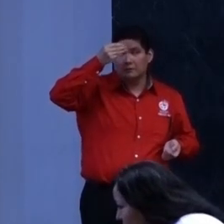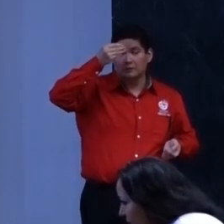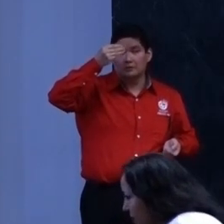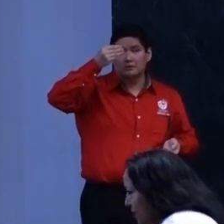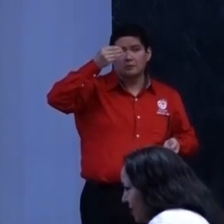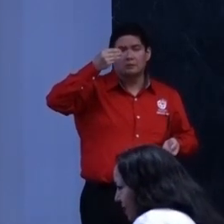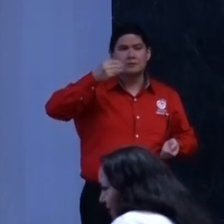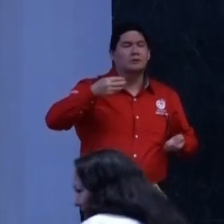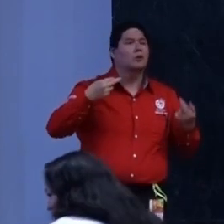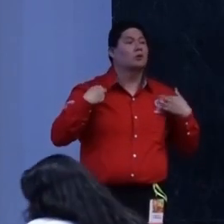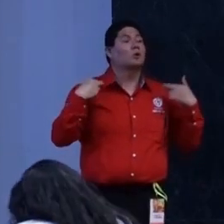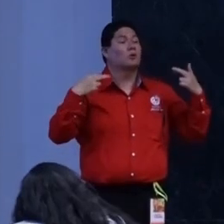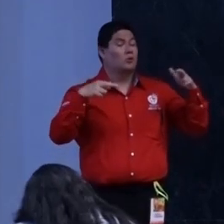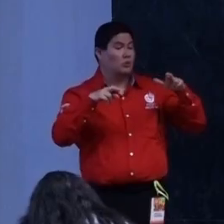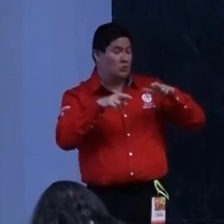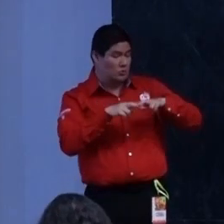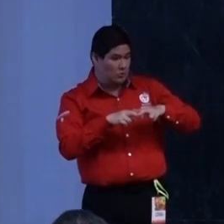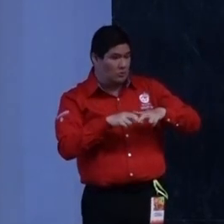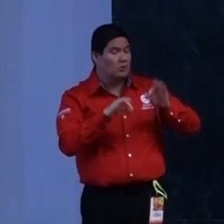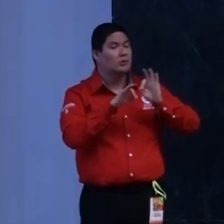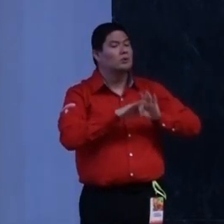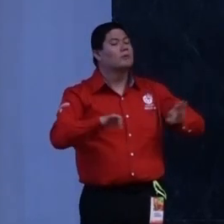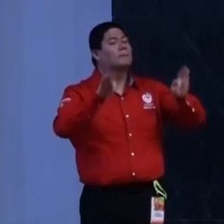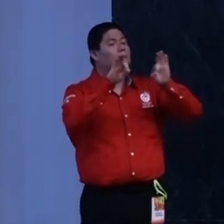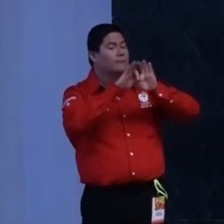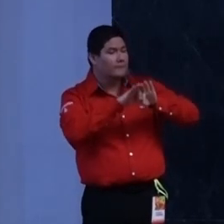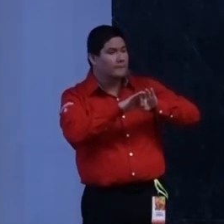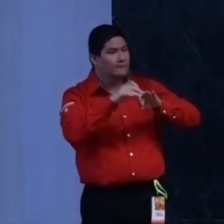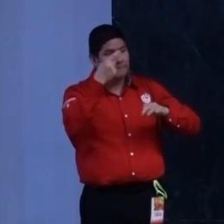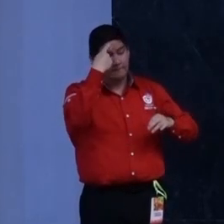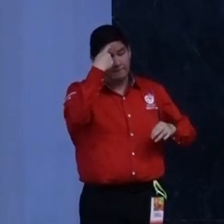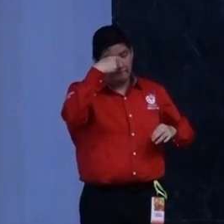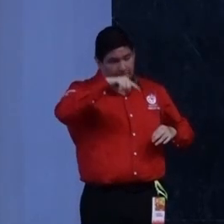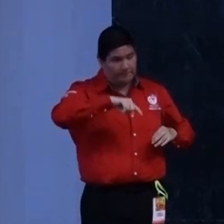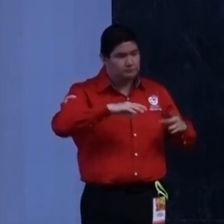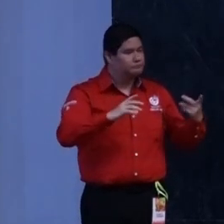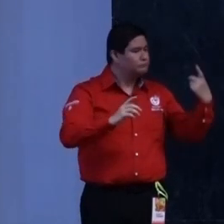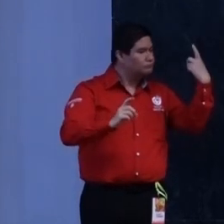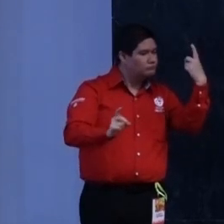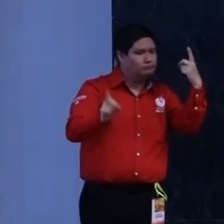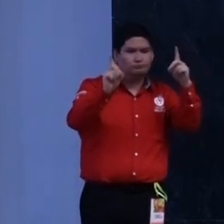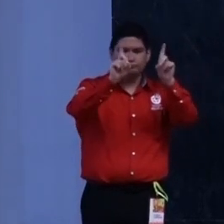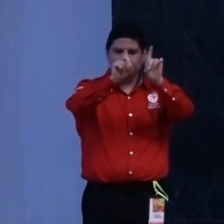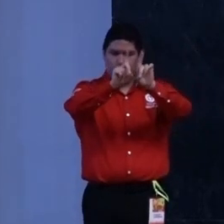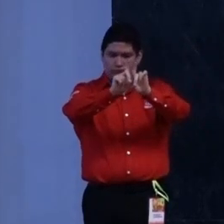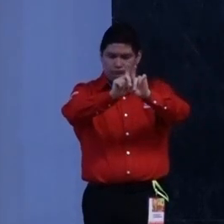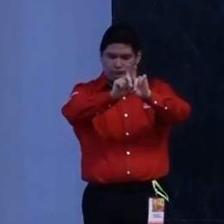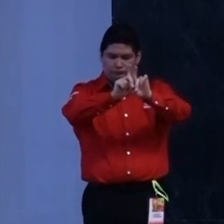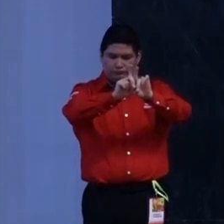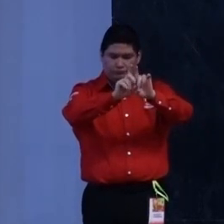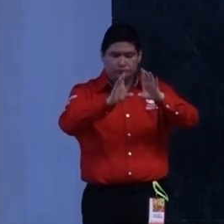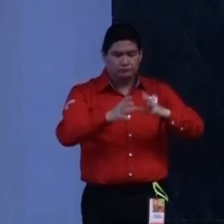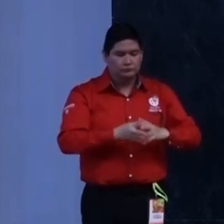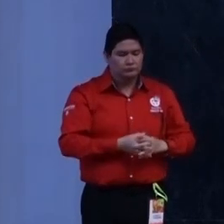la maestra principal para crear un triángulo perfecto